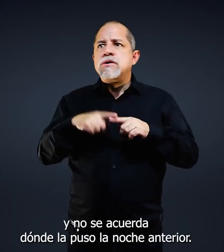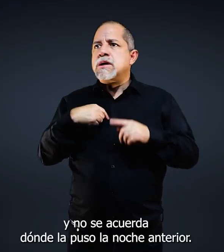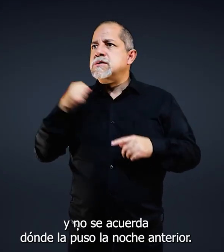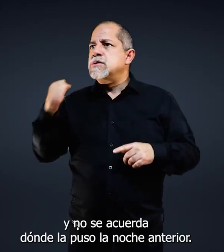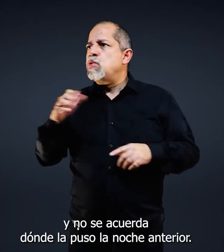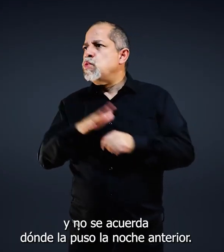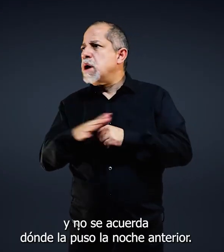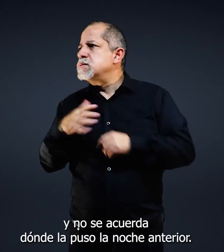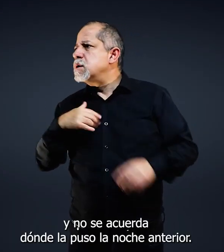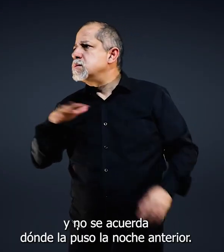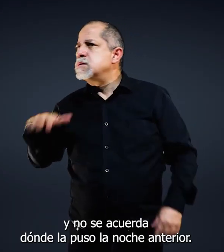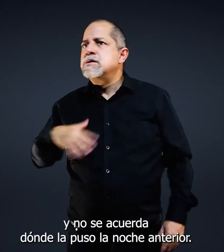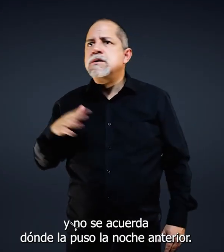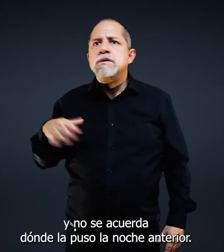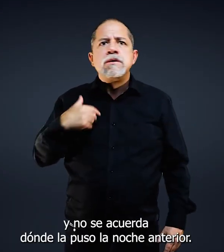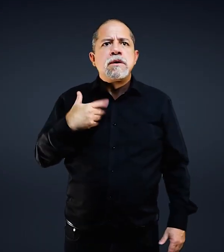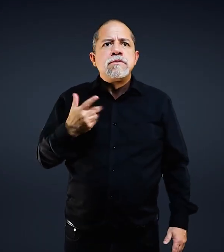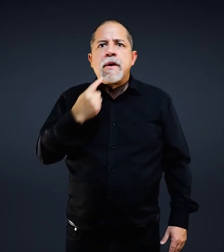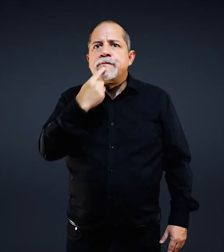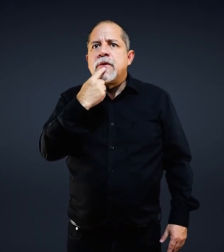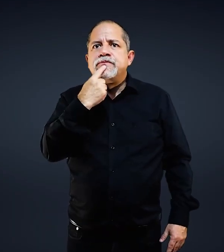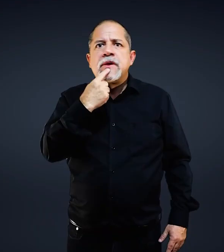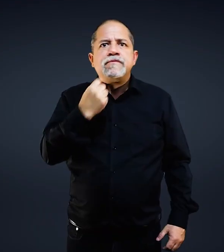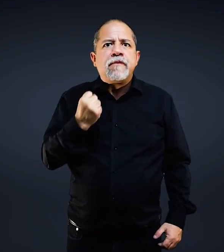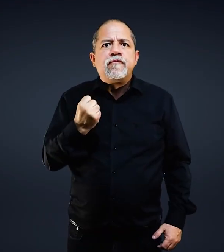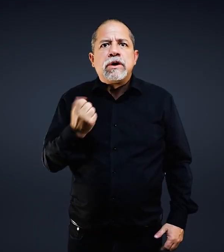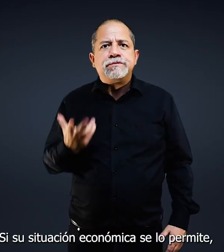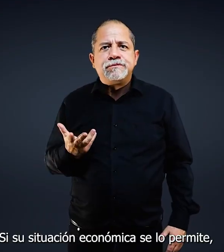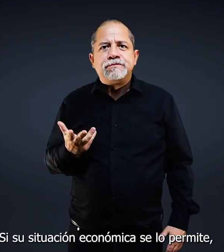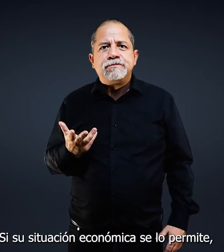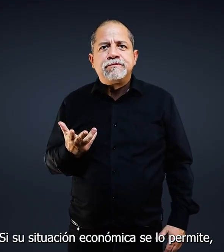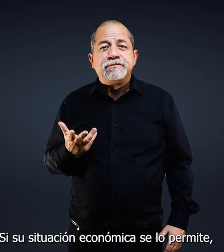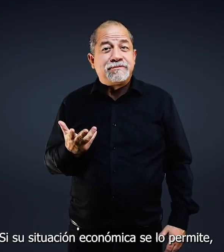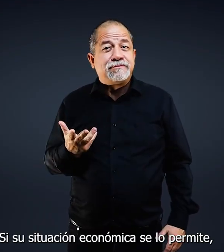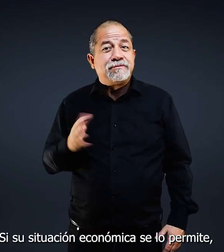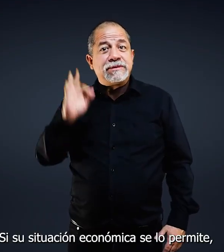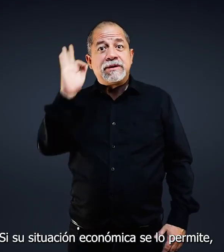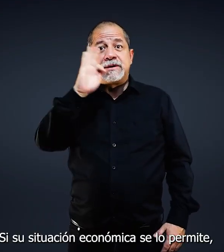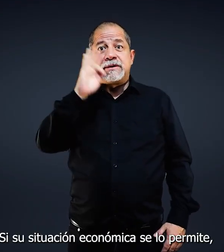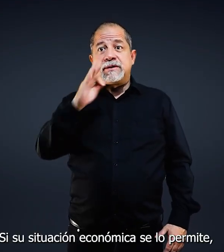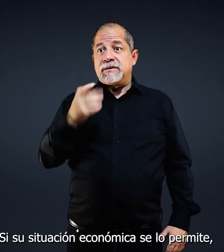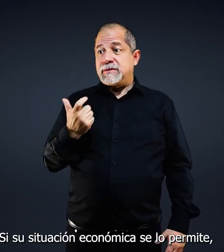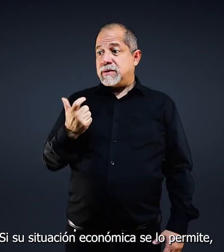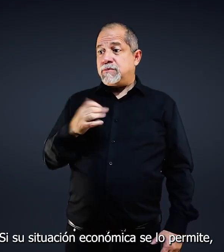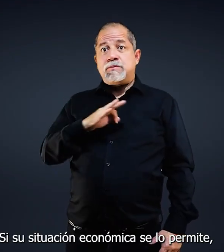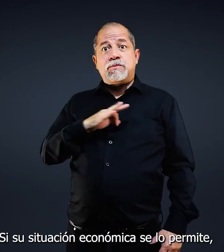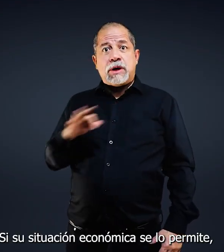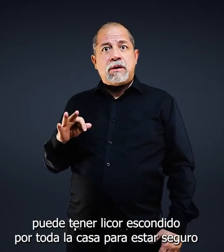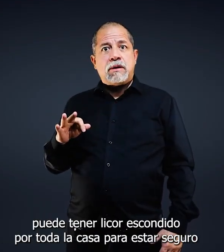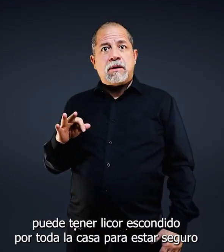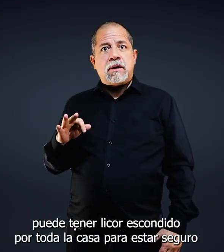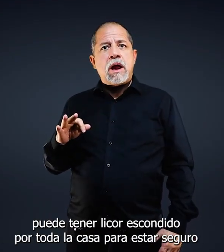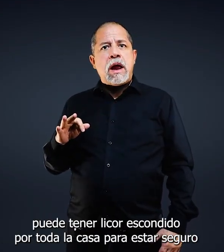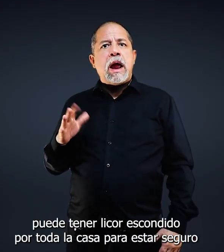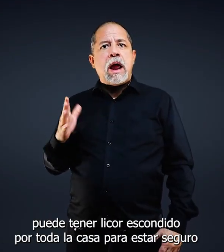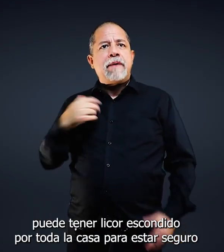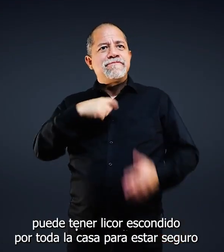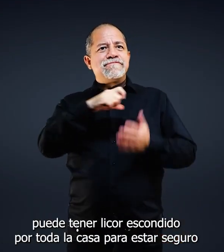puso la noche anterior. Si su situación económica se lo permite, puede tener licor escondido por toda